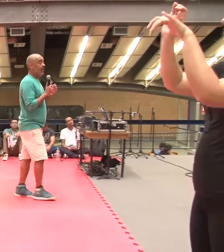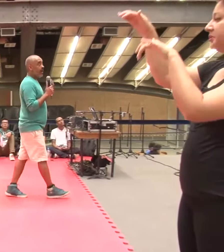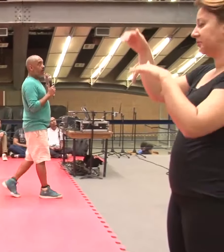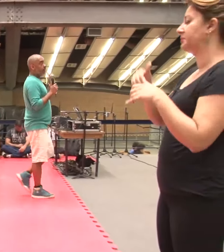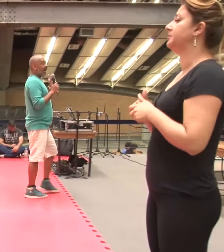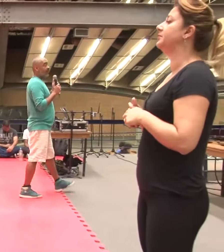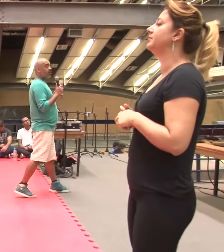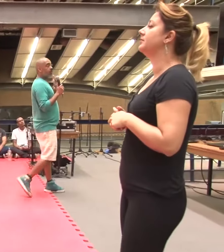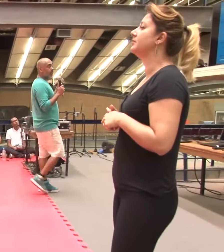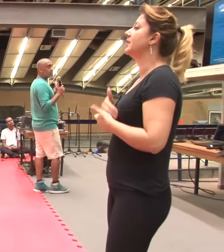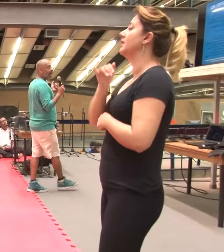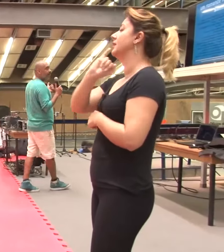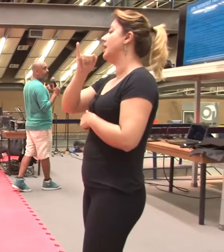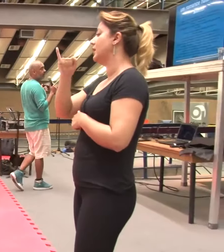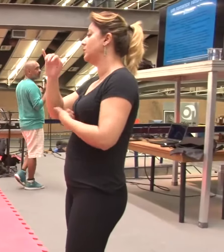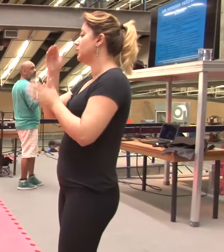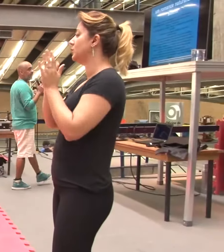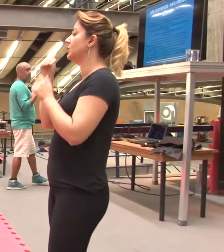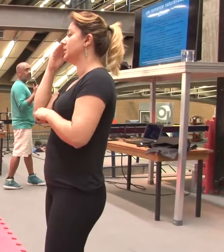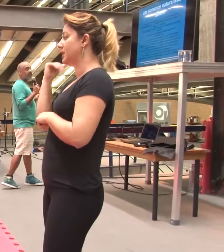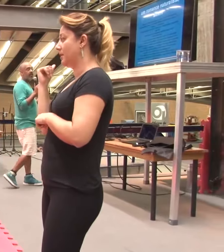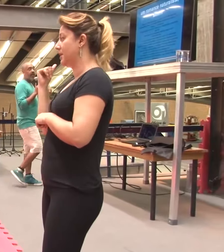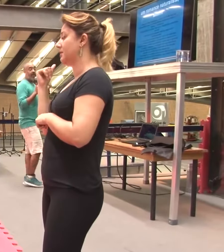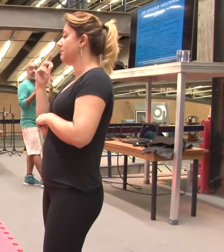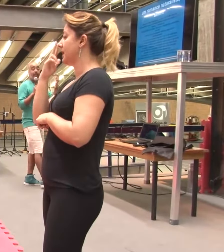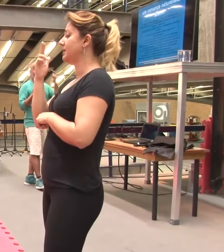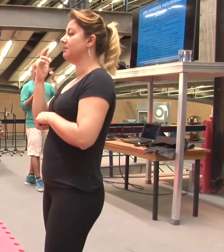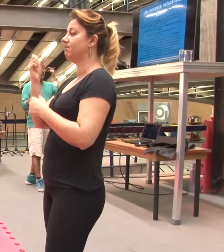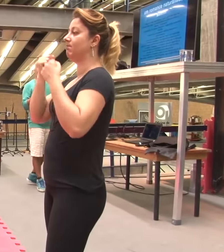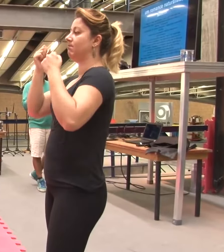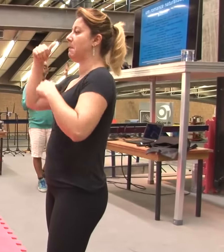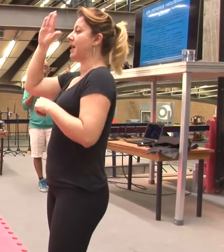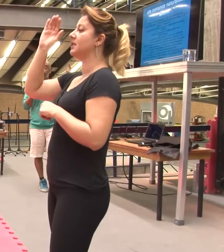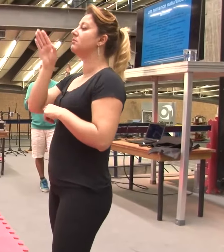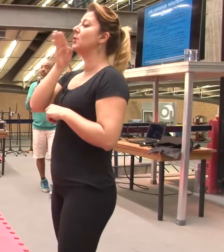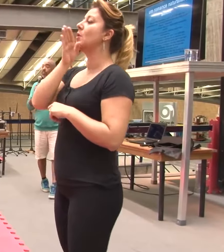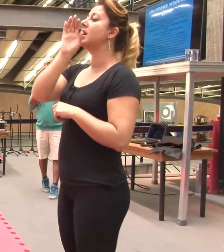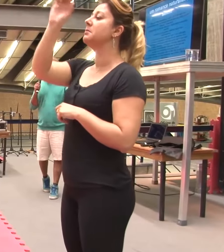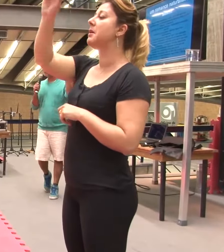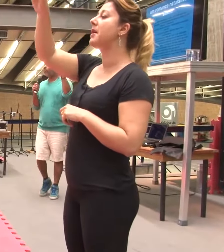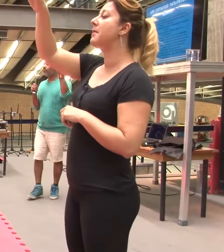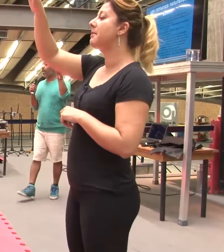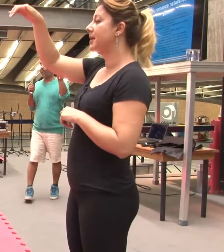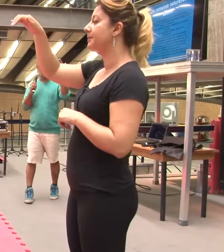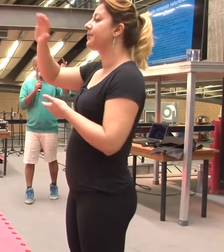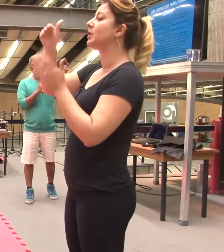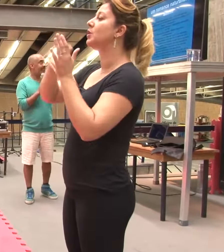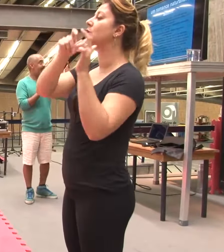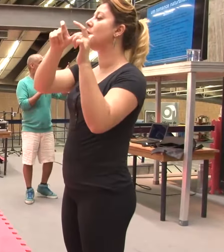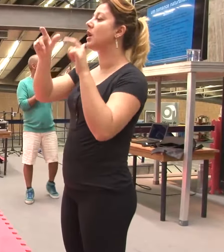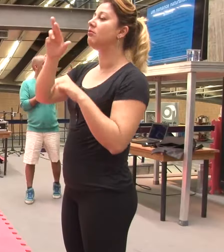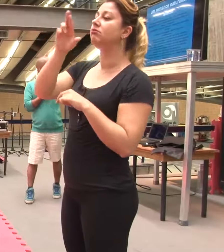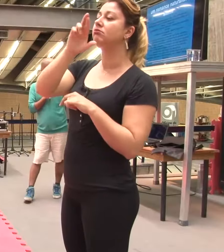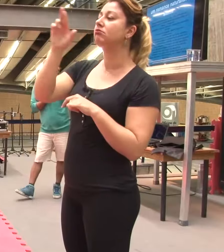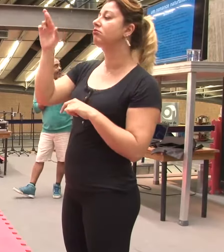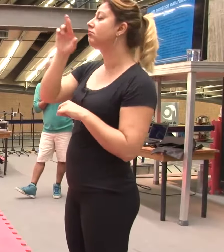Né? Nada que tudo sabe, por isso onisciente, está presente em todos os lugares ao mesmo tempo.